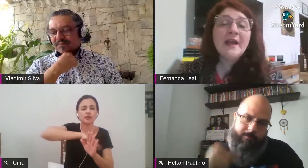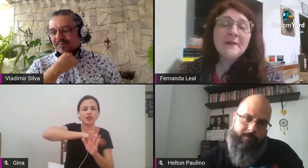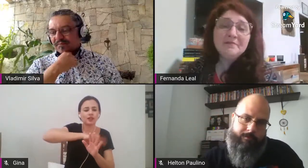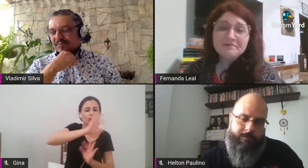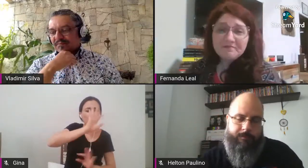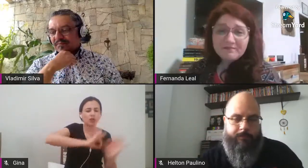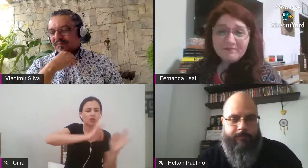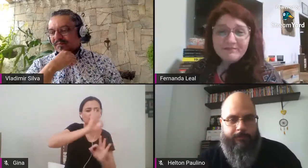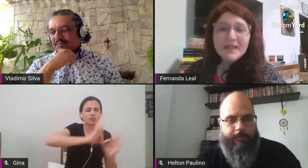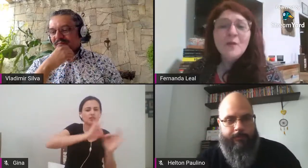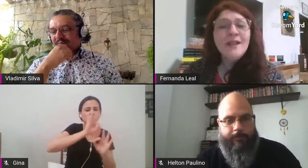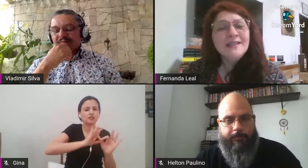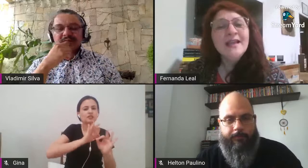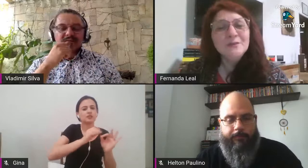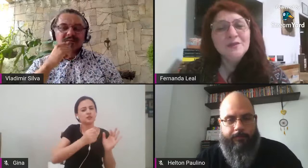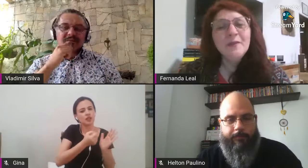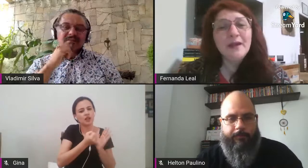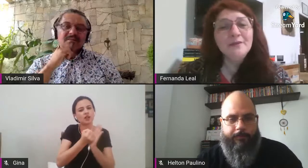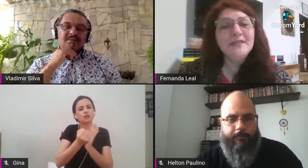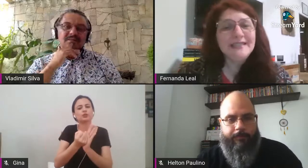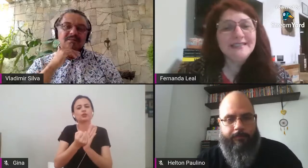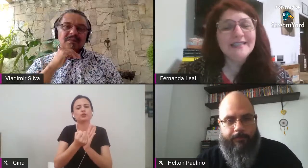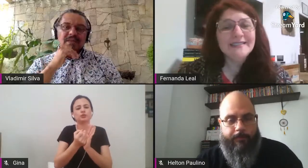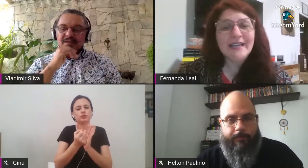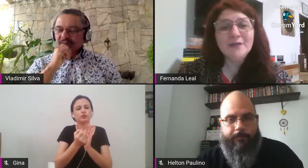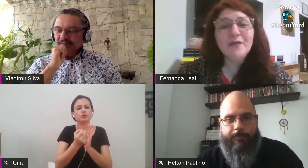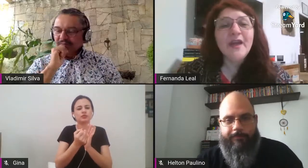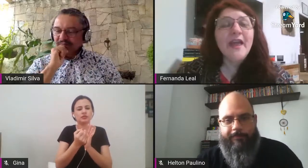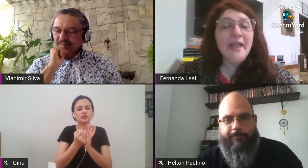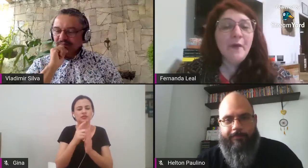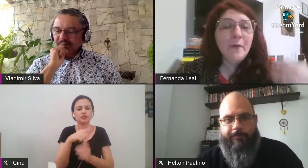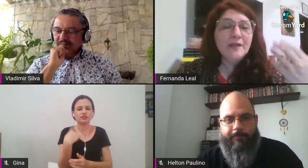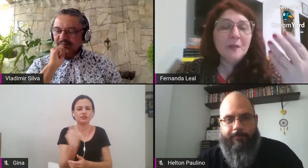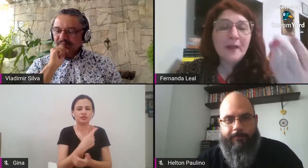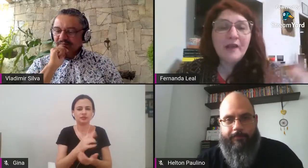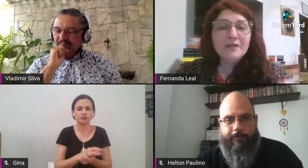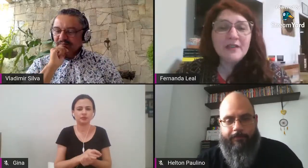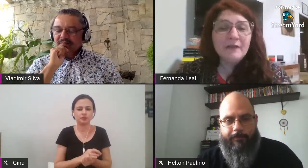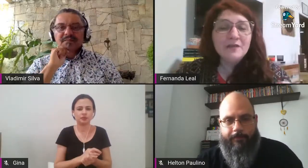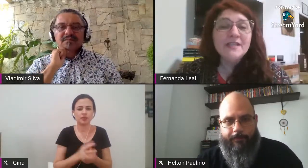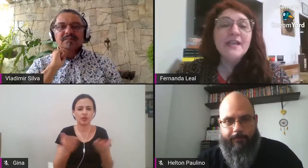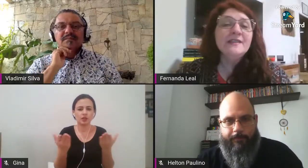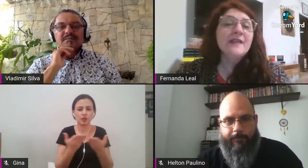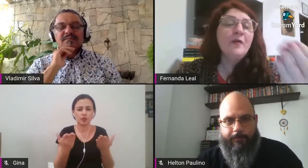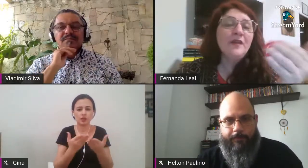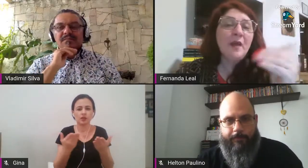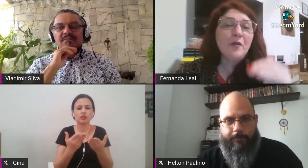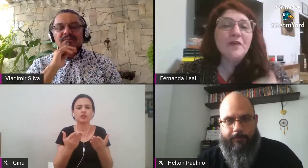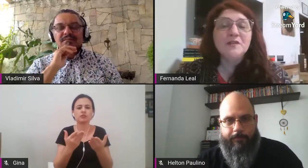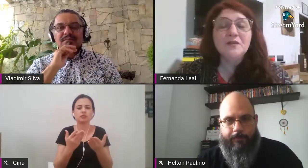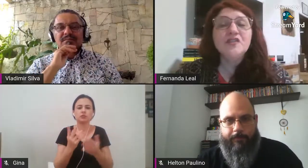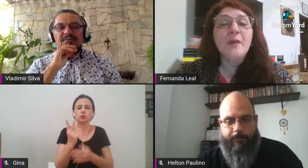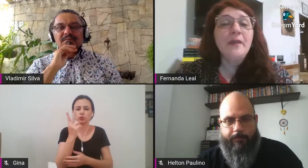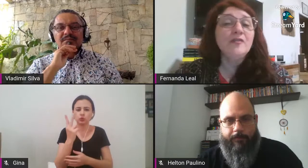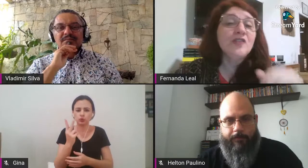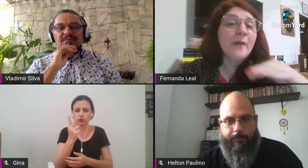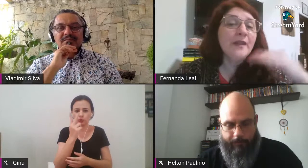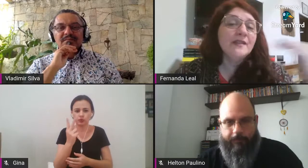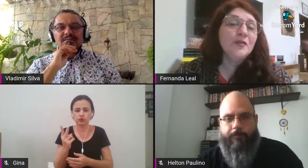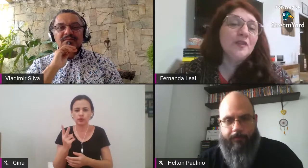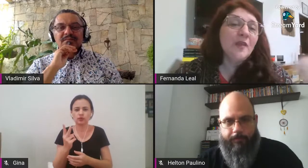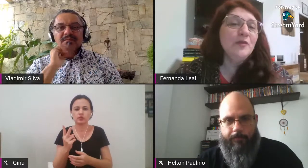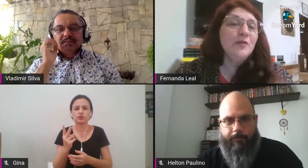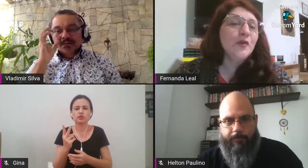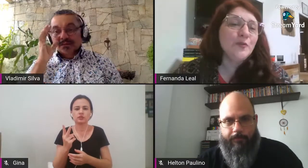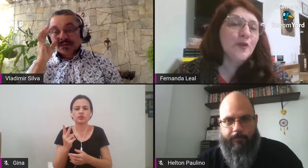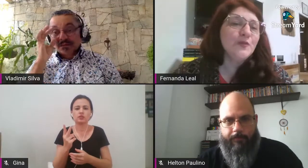a qualidade do trabalho dele, tá certo? Eu passo a palavra a vocês, ao final eu faço o fechamento e já